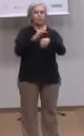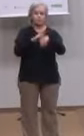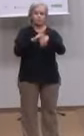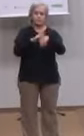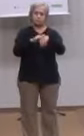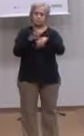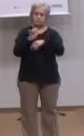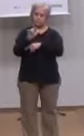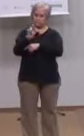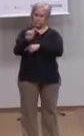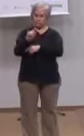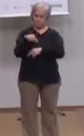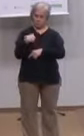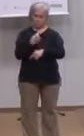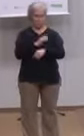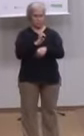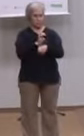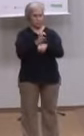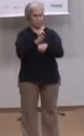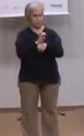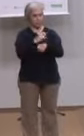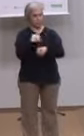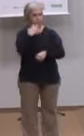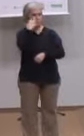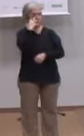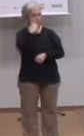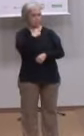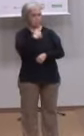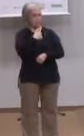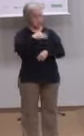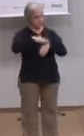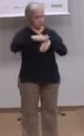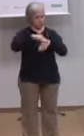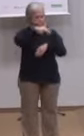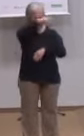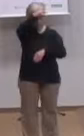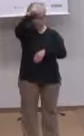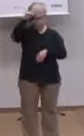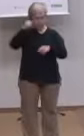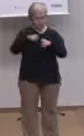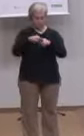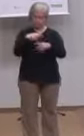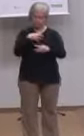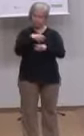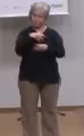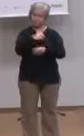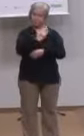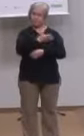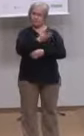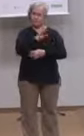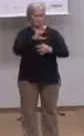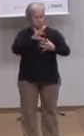No nosso estado, o estado que eu adotei, eu sou amazonense, mas potiguar do coração.